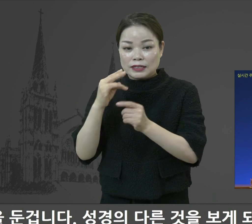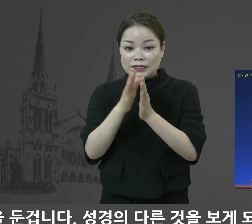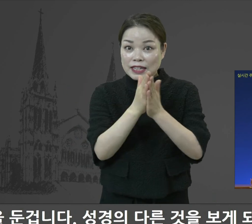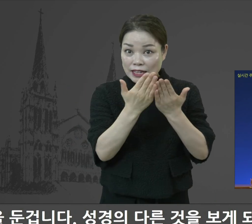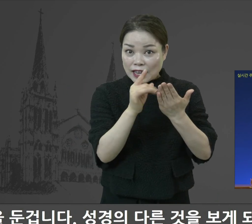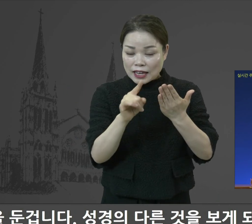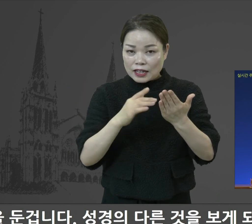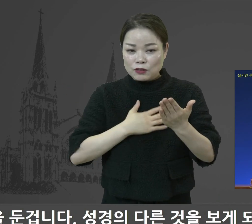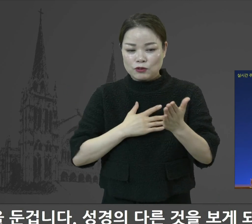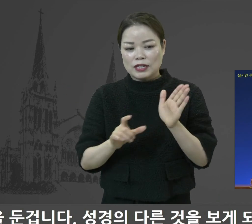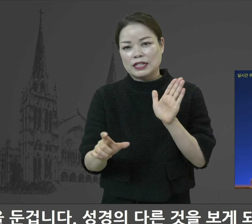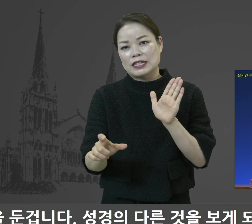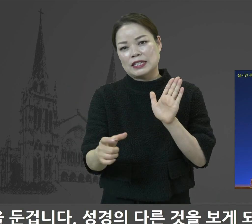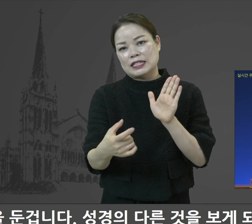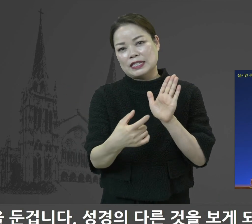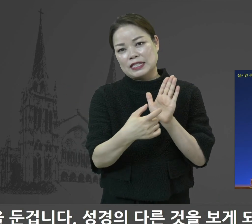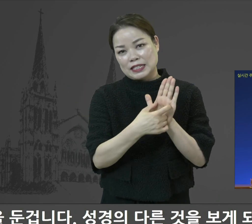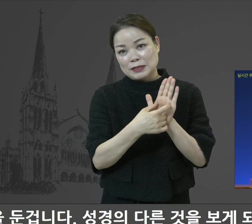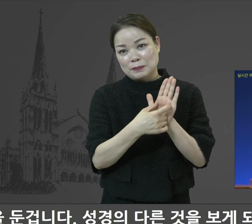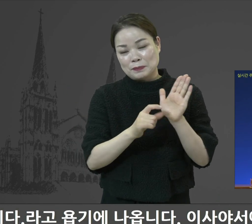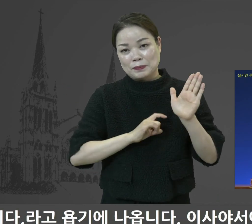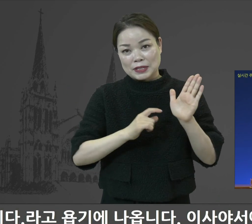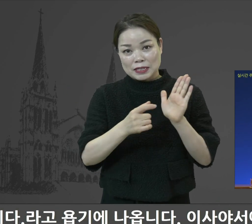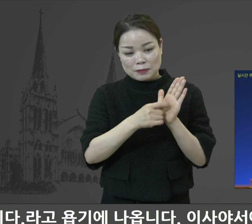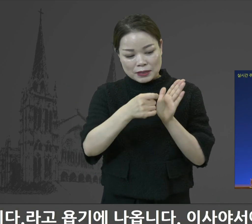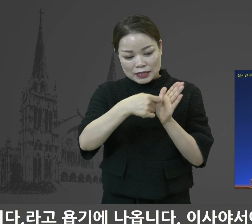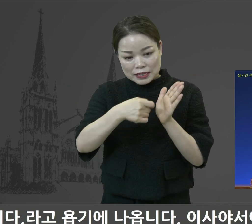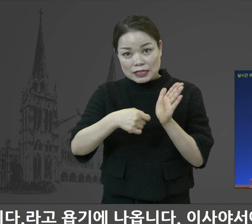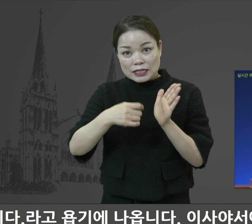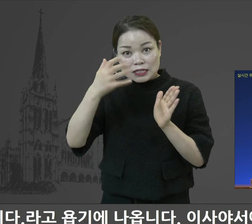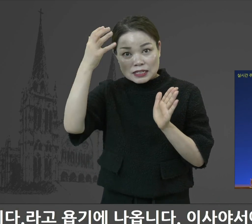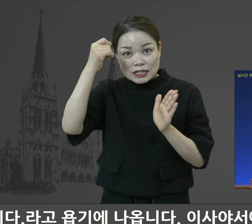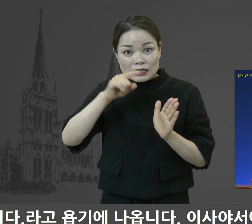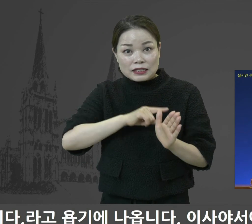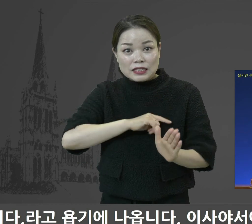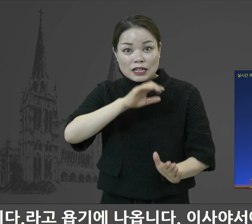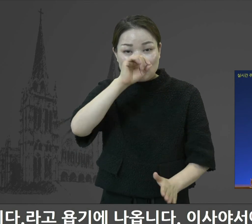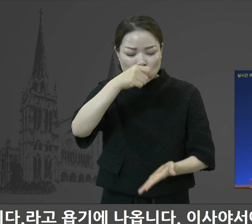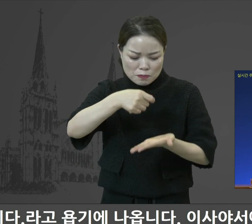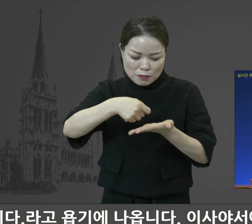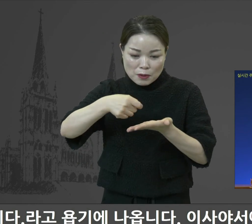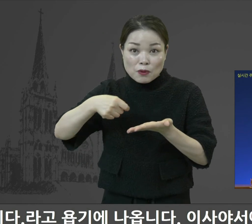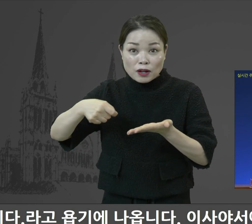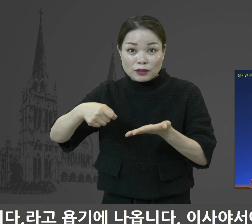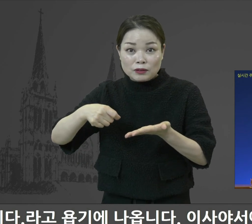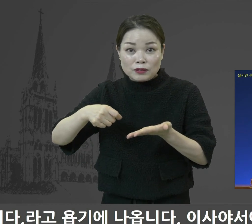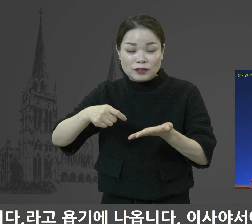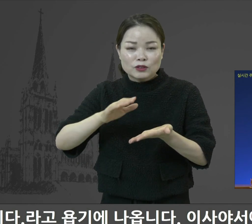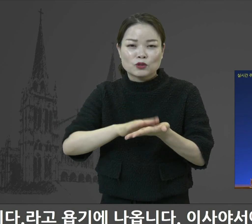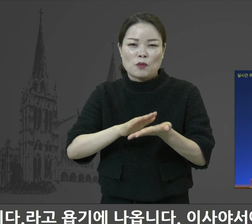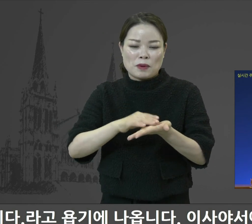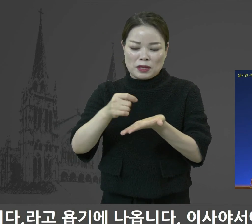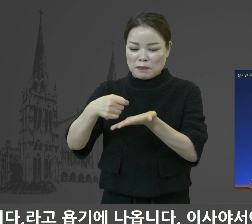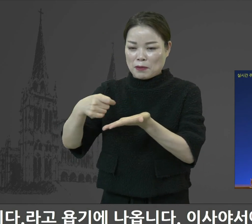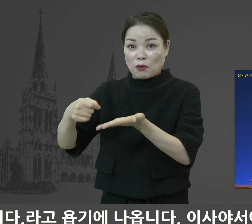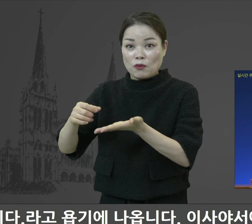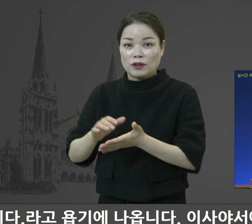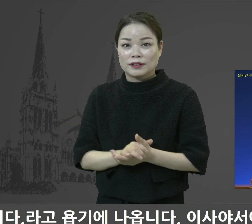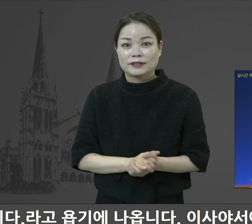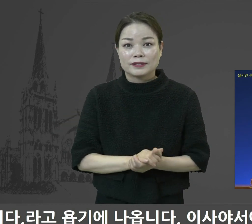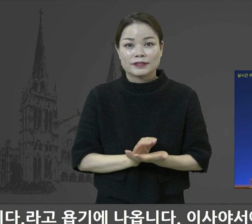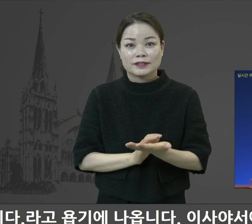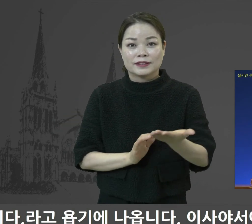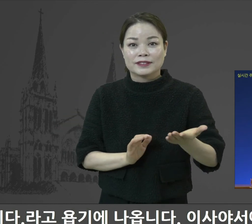우리의 이름을 새겨뒀다, 이런 말이 나옵니다. 여러분, 기억하기 제일 좋은, 메모하기에 제일 좋은 것이 손바닥입니다.